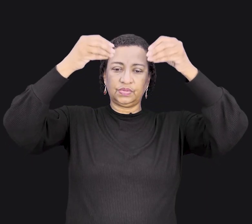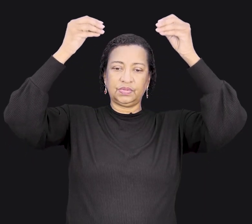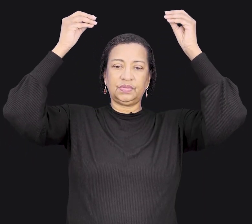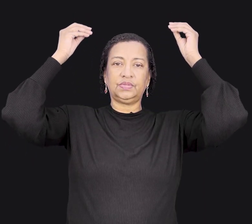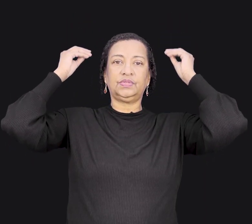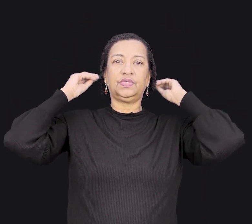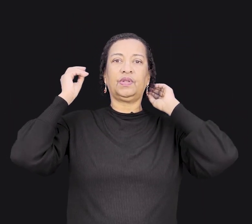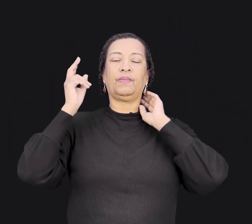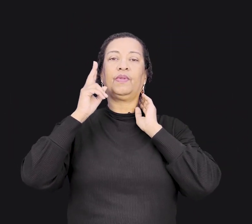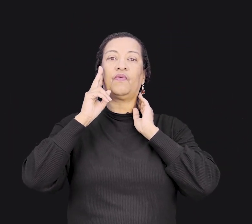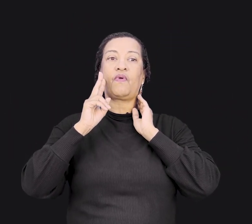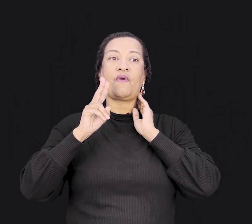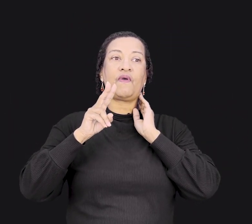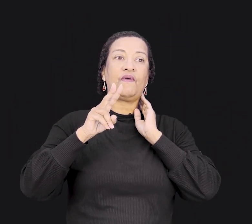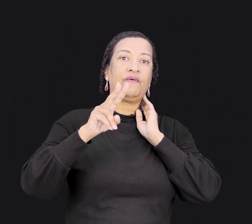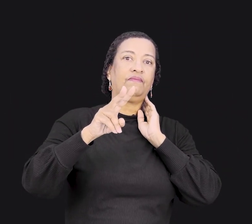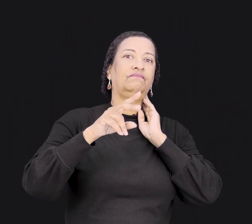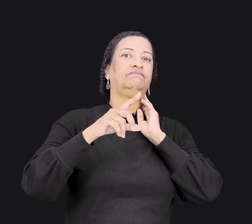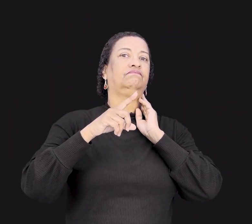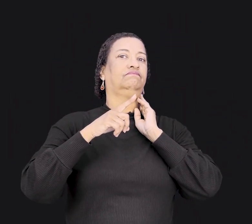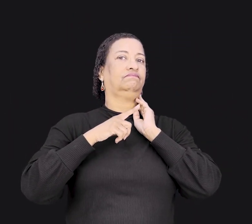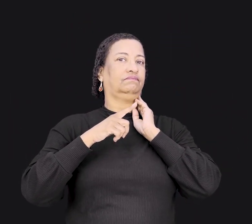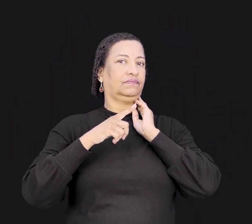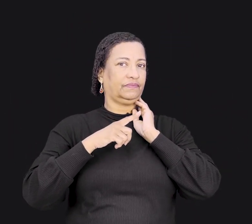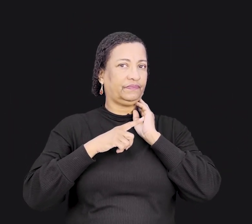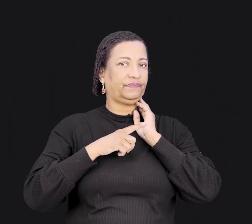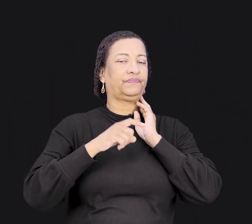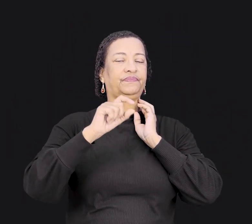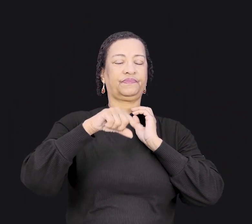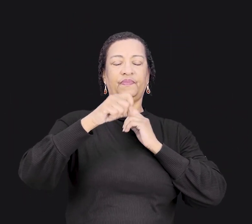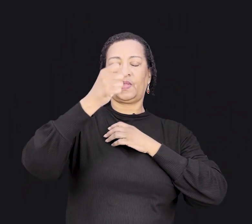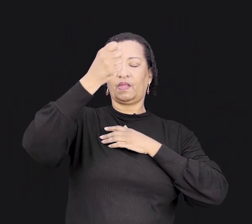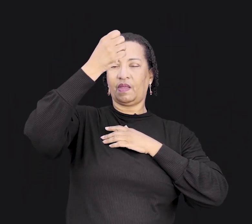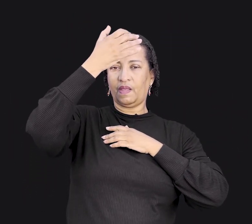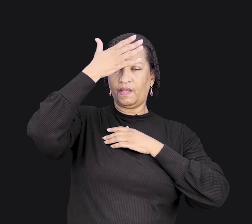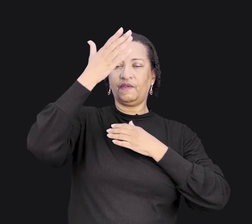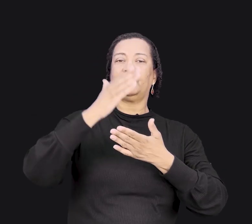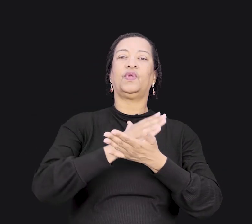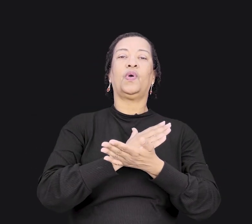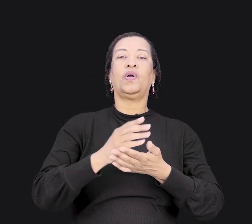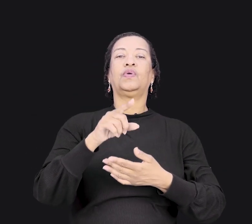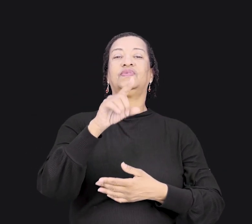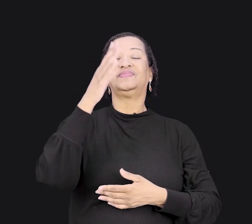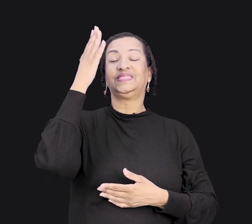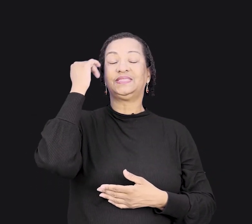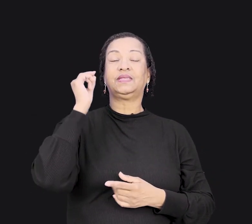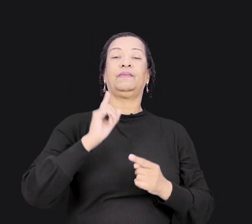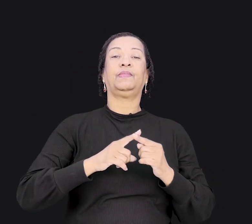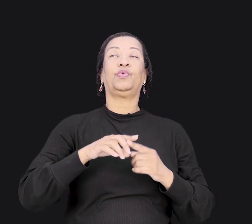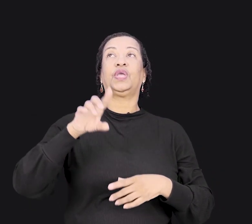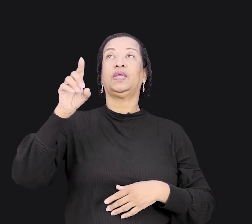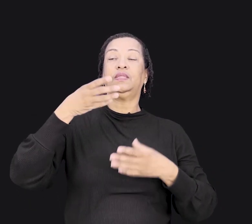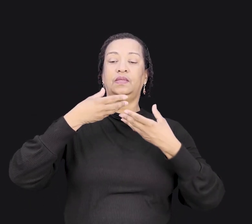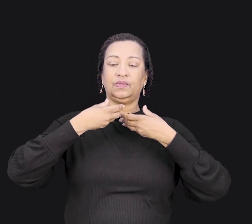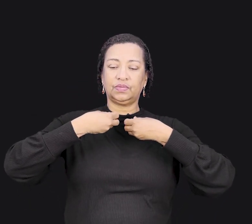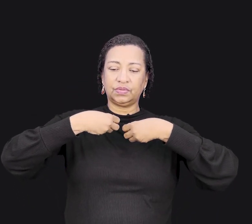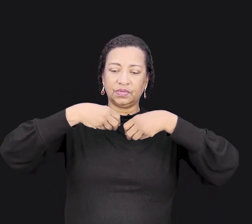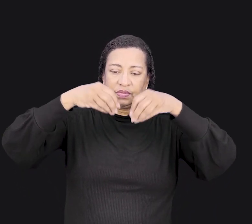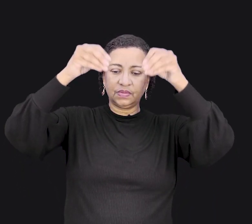por trás dele. Tecnicamente, uma revelação é algo que você só sabe porque Deus tirou o véu. As